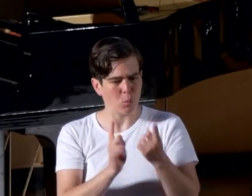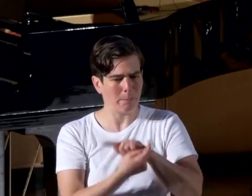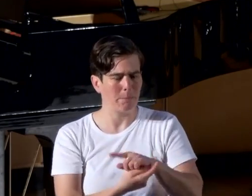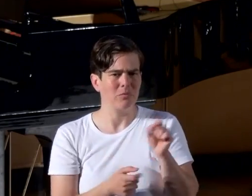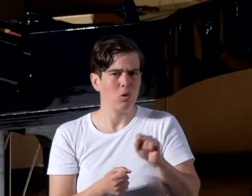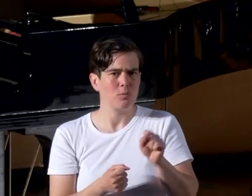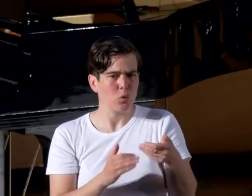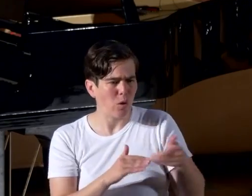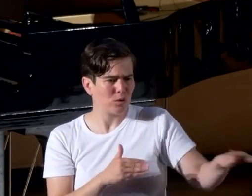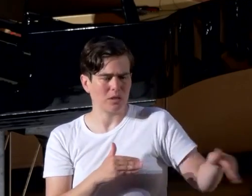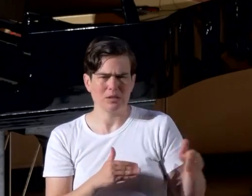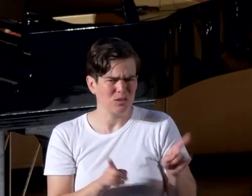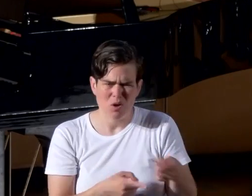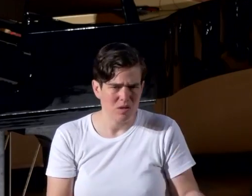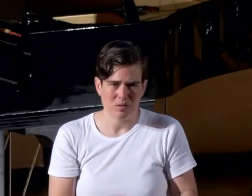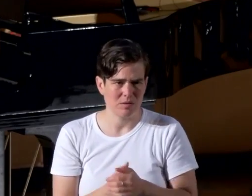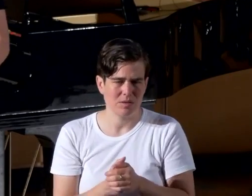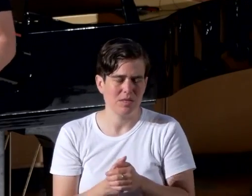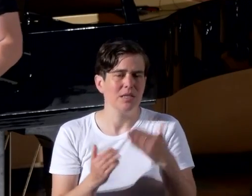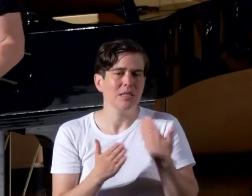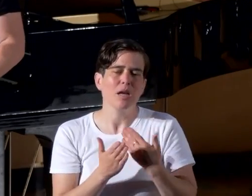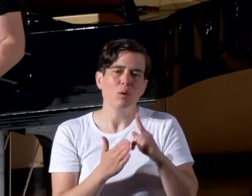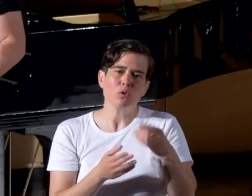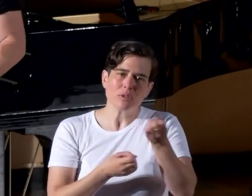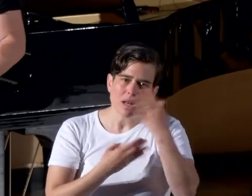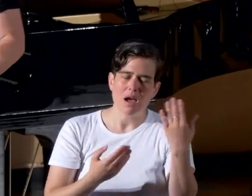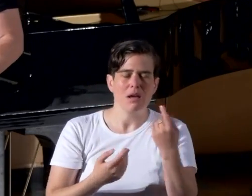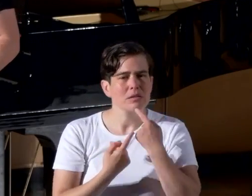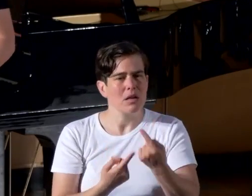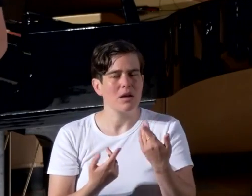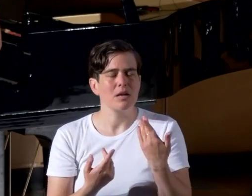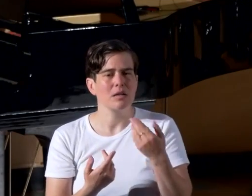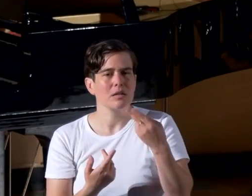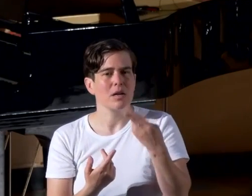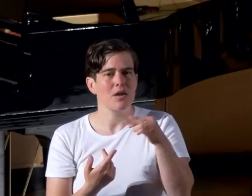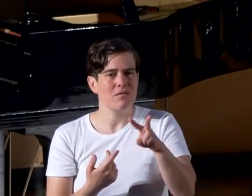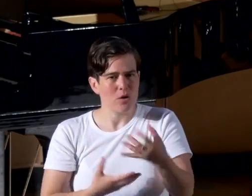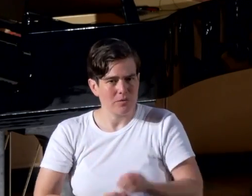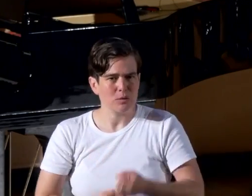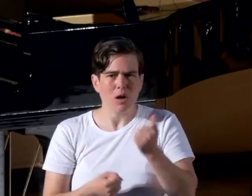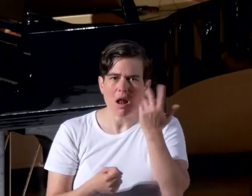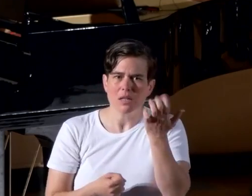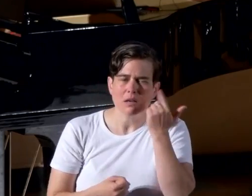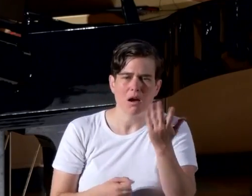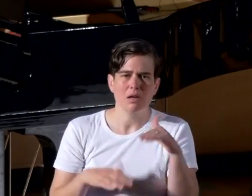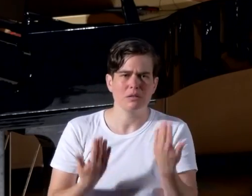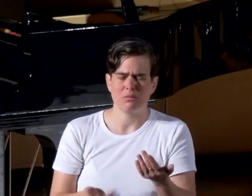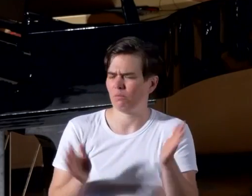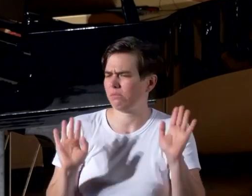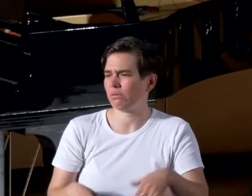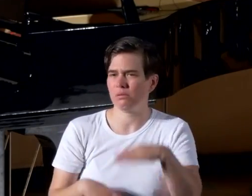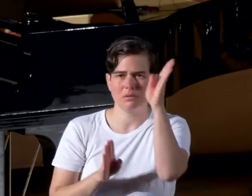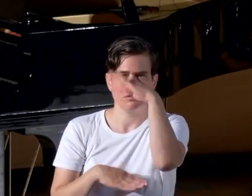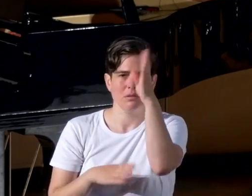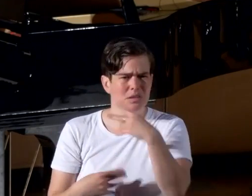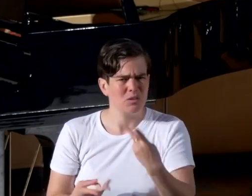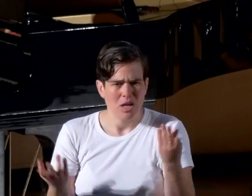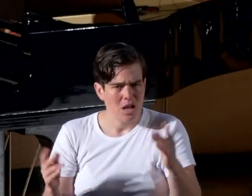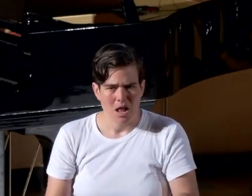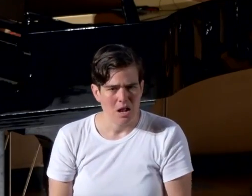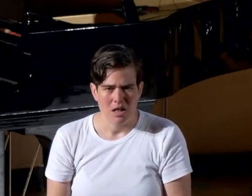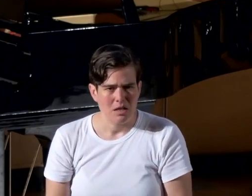ist nicht akzeptabel. Deswegen müssen wir deutlich machen, dass eine HIV-Infektion im Alltag keine Rolle spielen muss. Und das